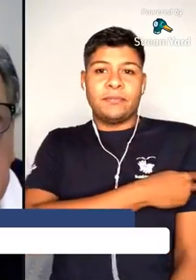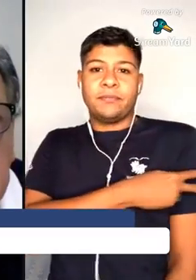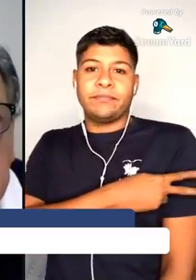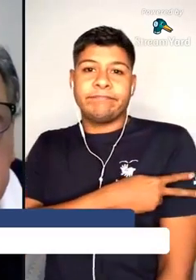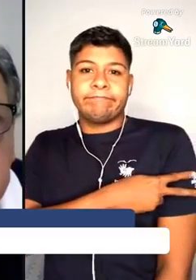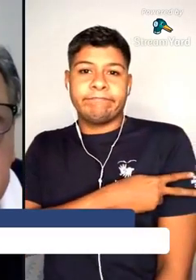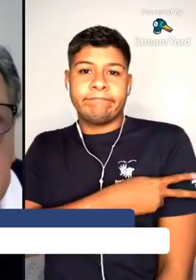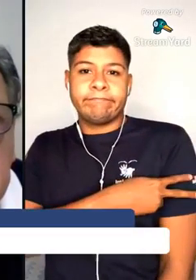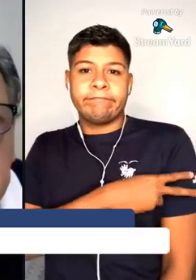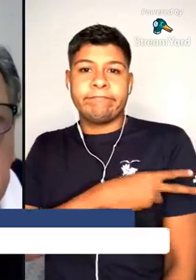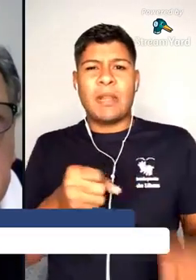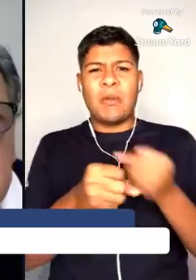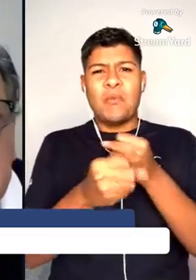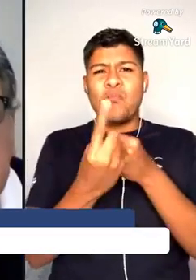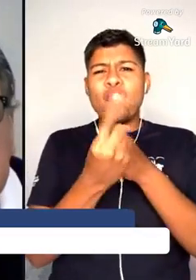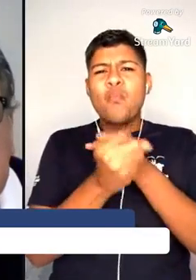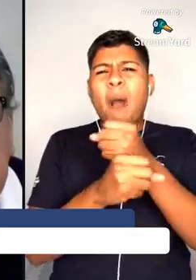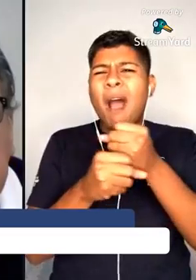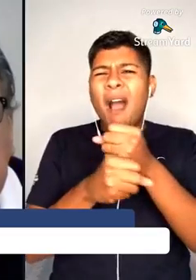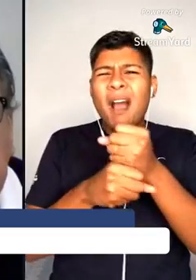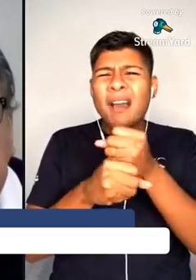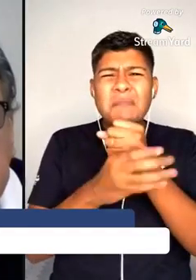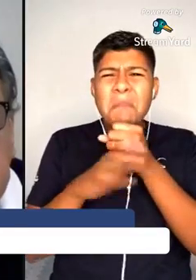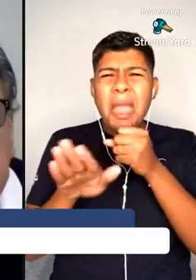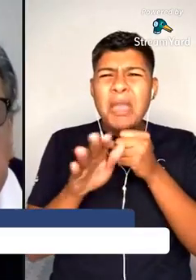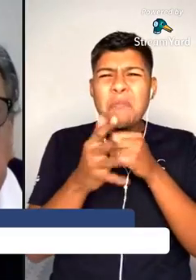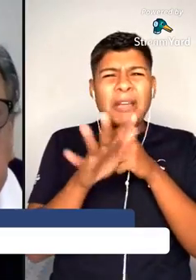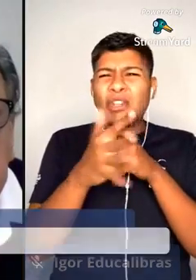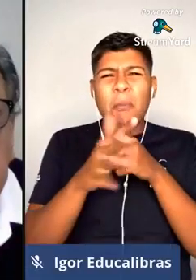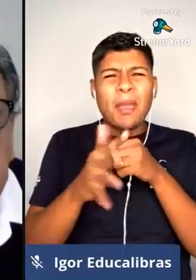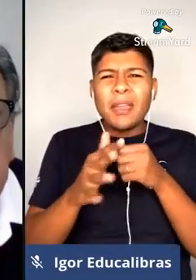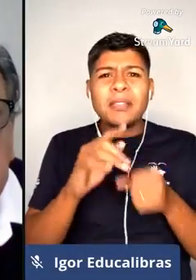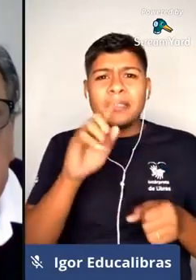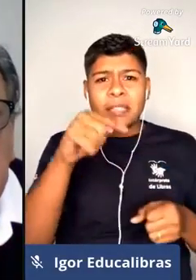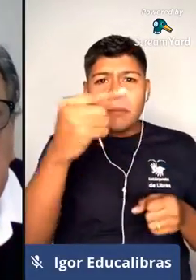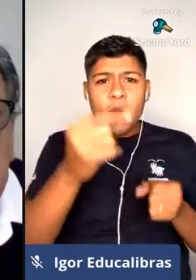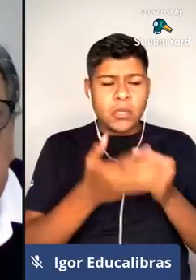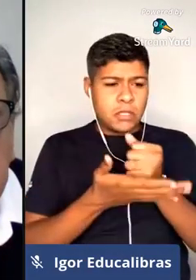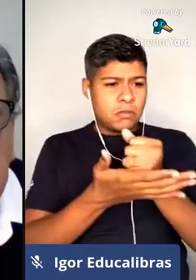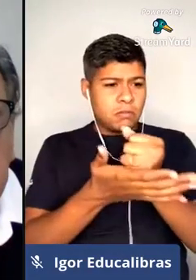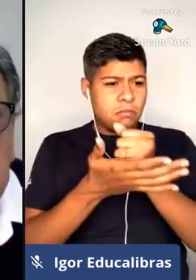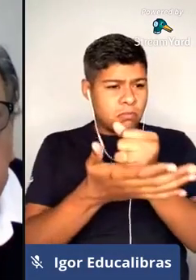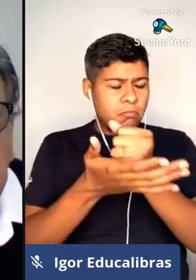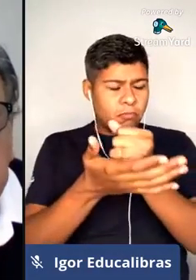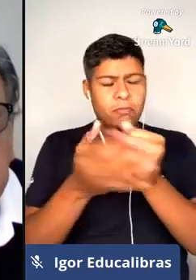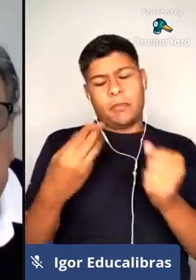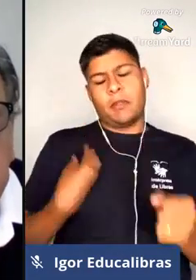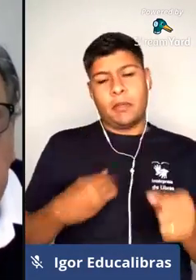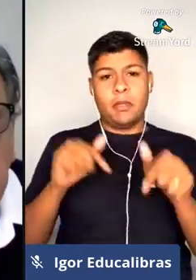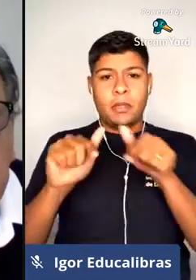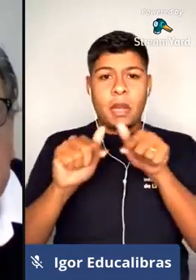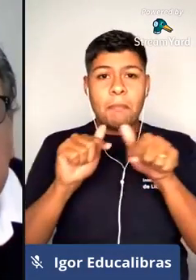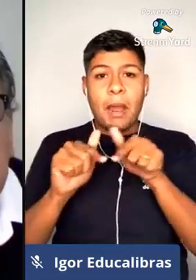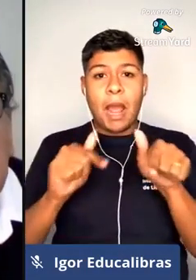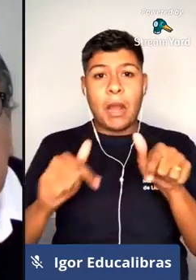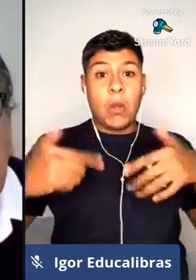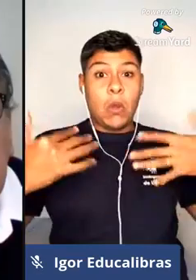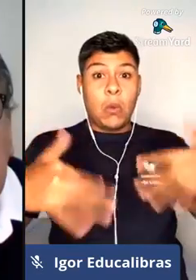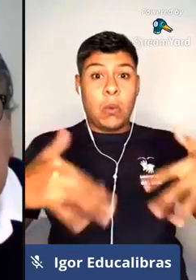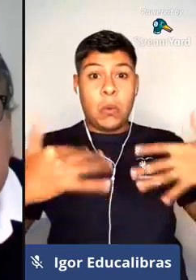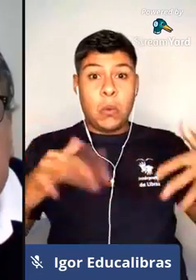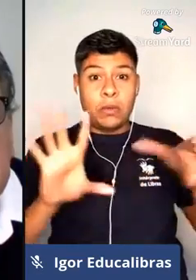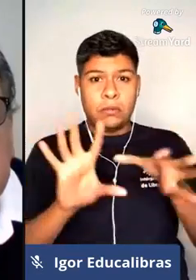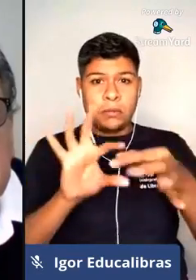ano, 3 meses, 1 ano e meio, né? E depois passei a assessoria de gabinete para um trabalho mais forte, aí já